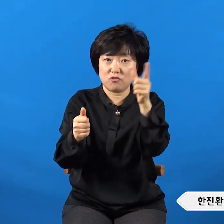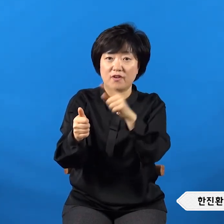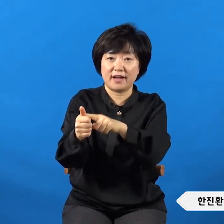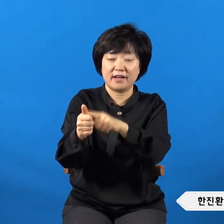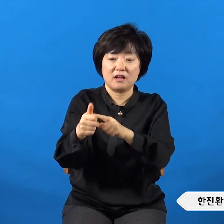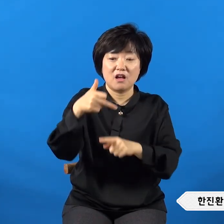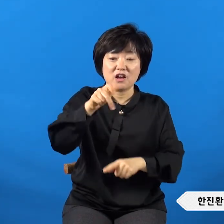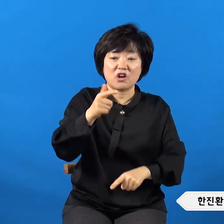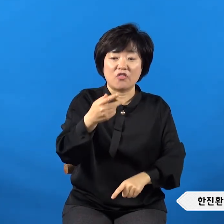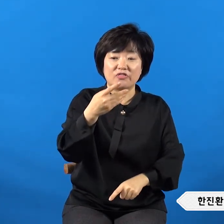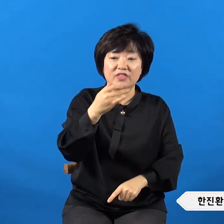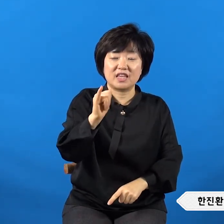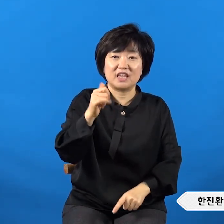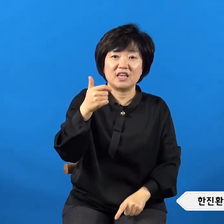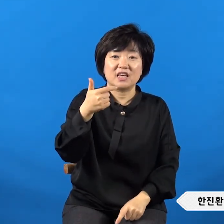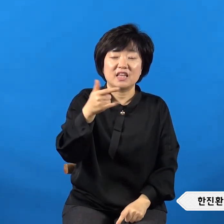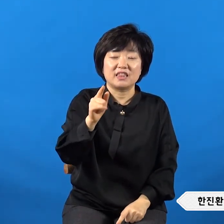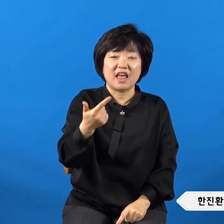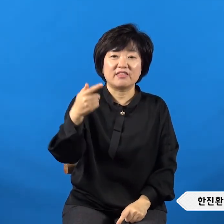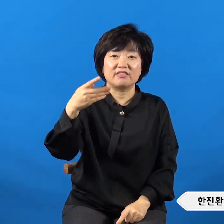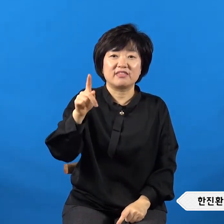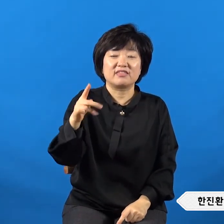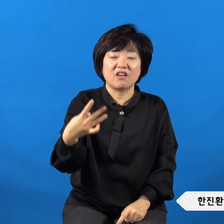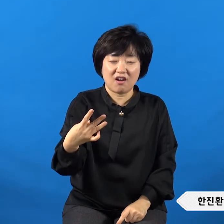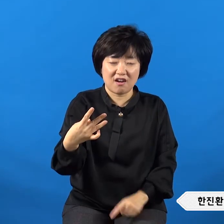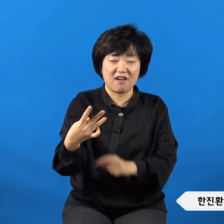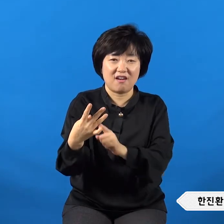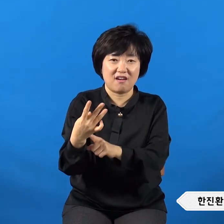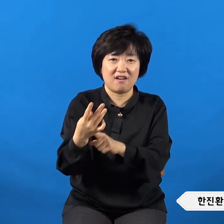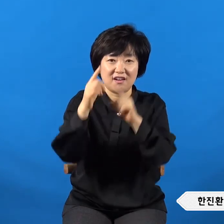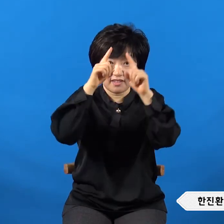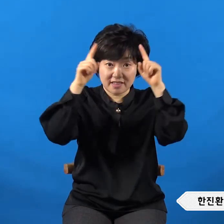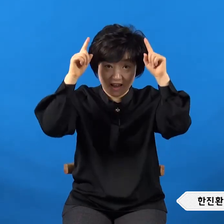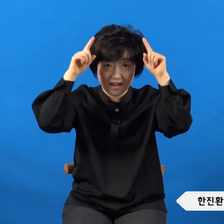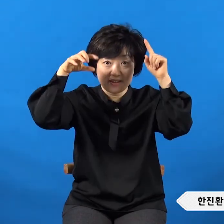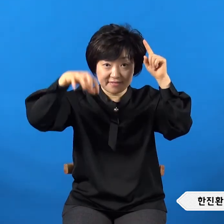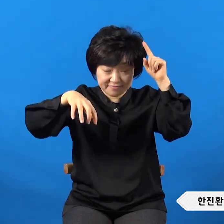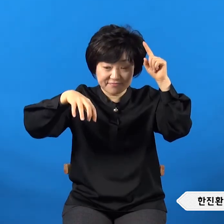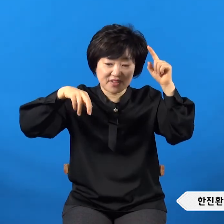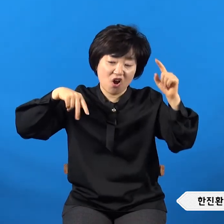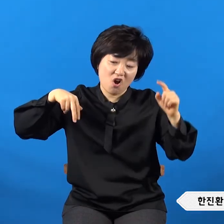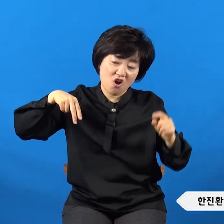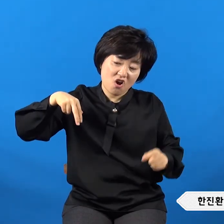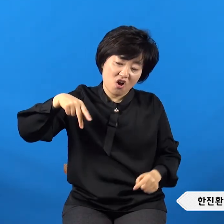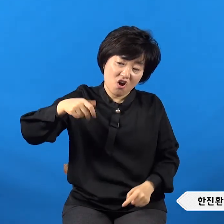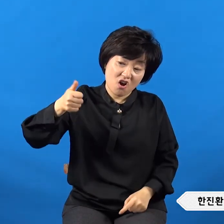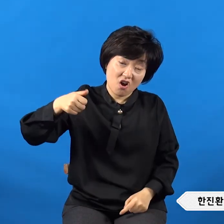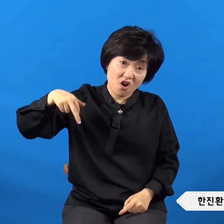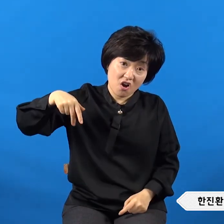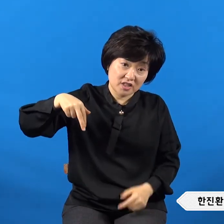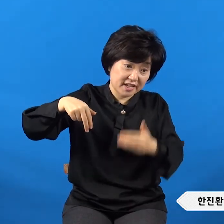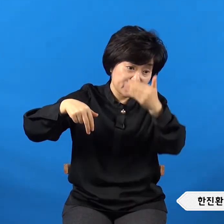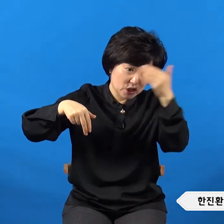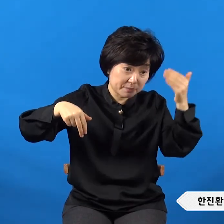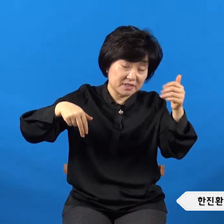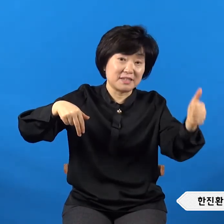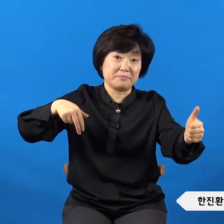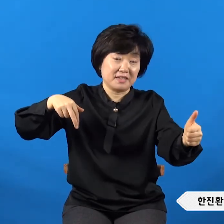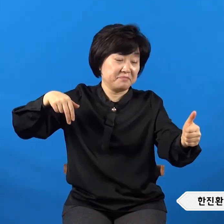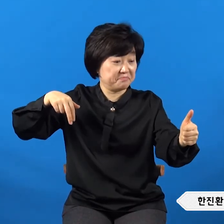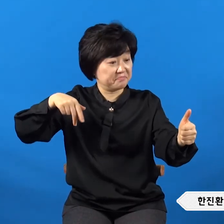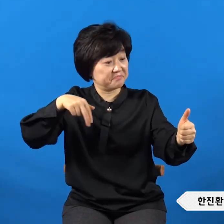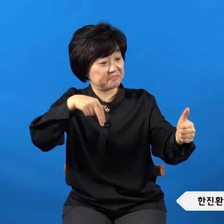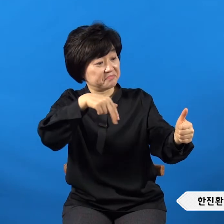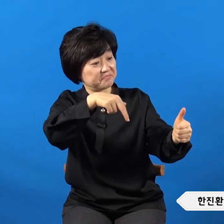대학, 컨티넨탈 대학 교정을 걷다가 어떤 젊은이와 마주쳤습니다. 젊은이가 자기는 이